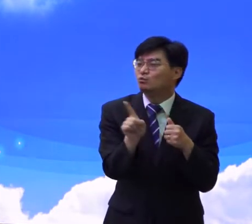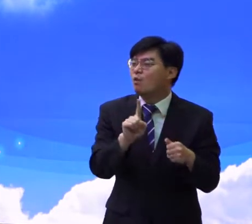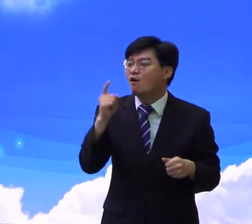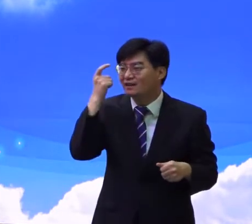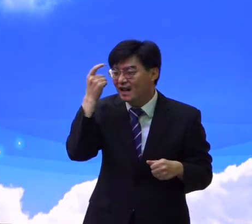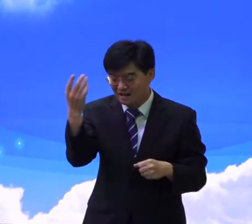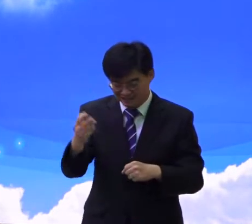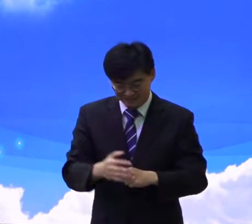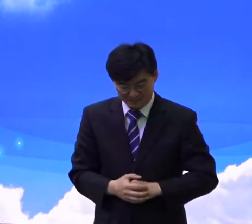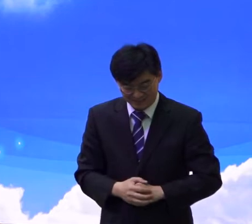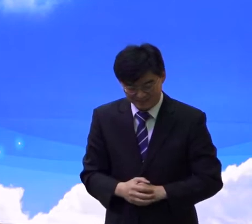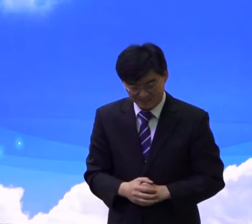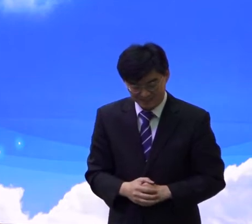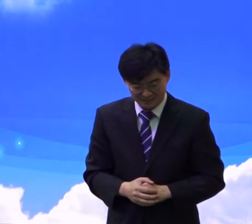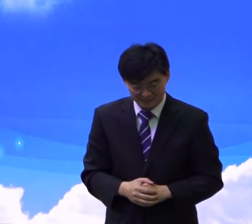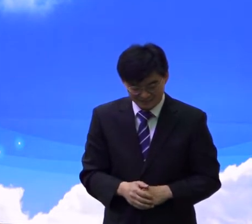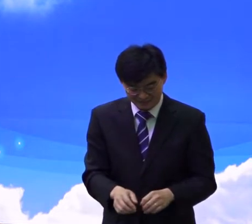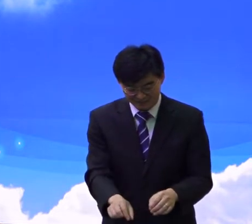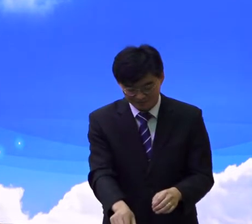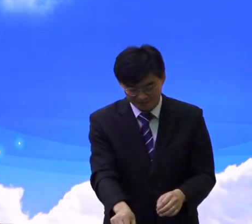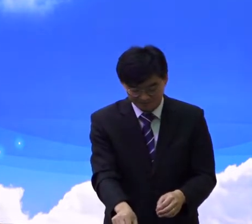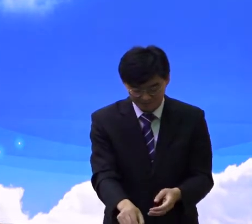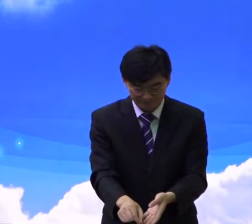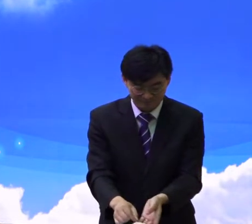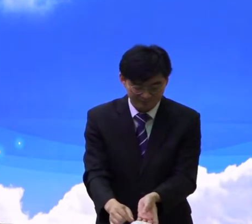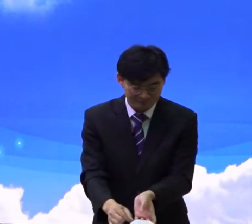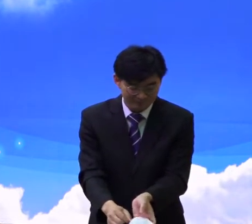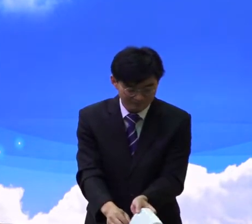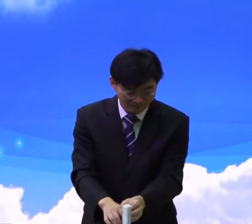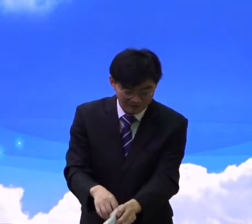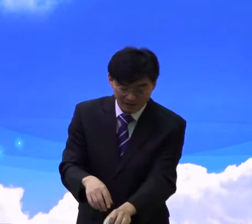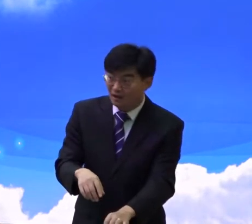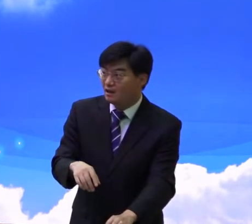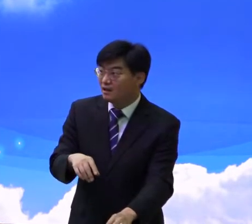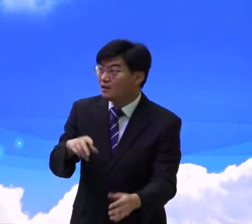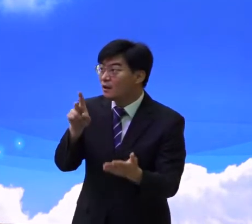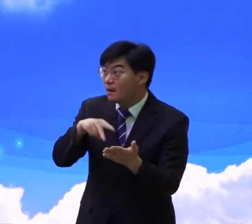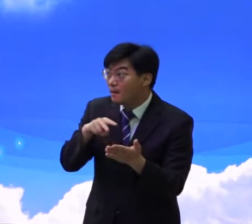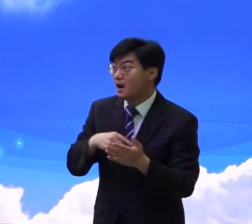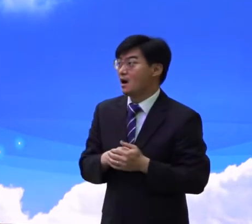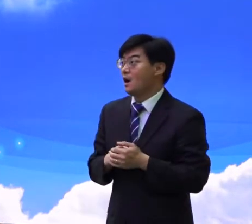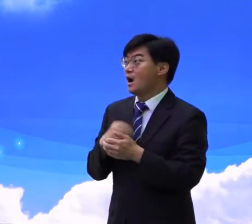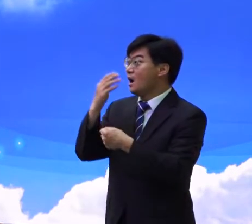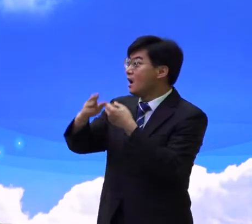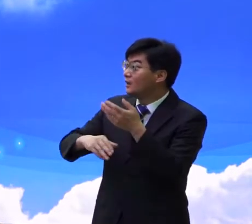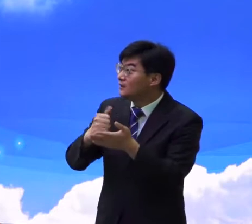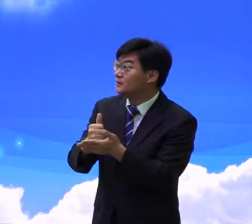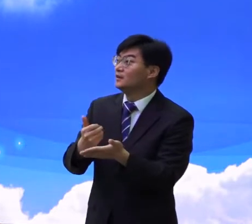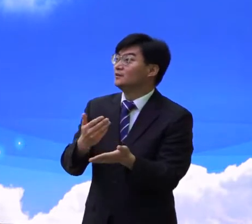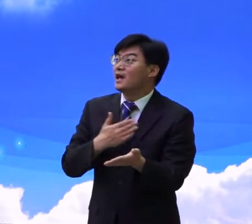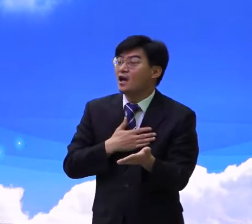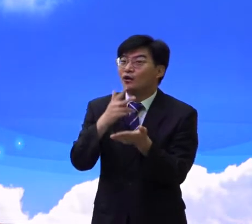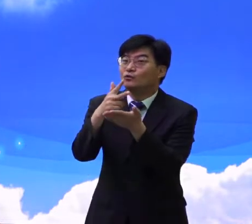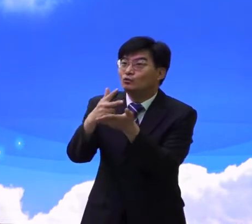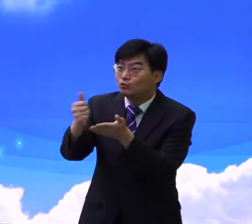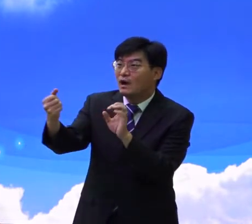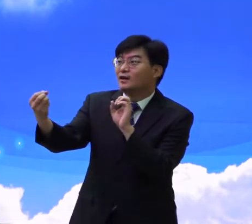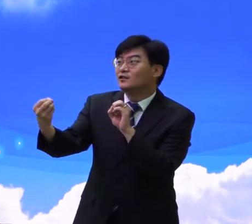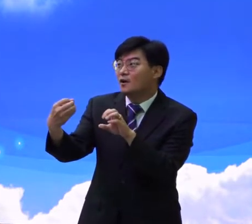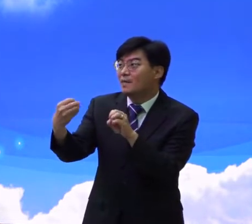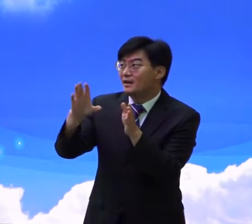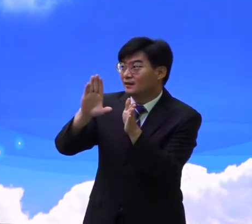1절 말씀인데 1절 말씀을 한번 같이 읽어보겠습니다. 시작. 여호와여, 내가 주와 변론할